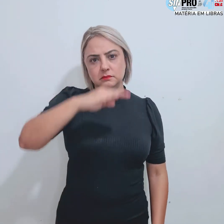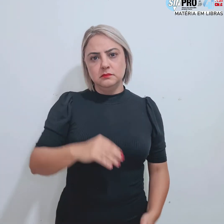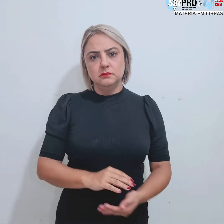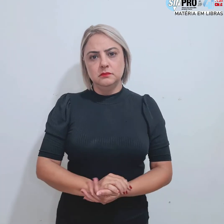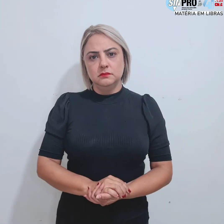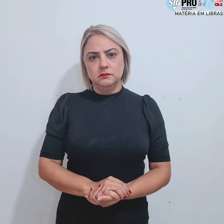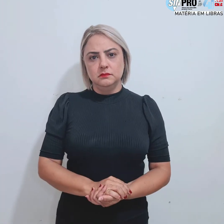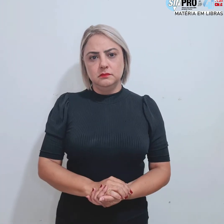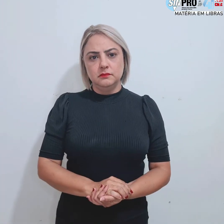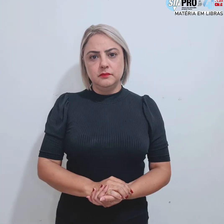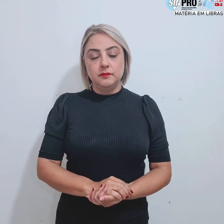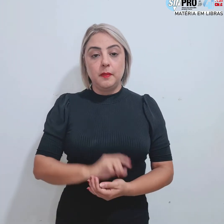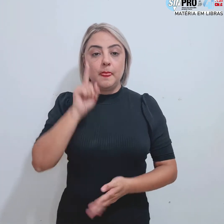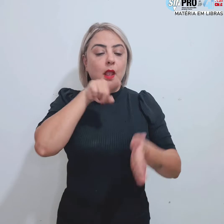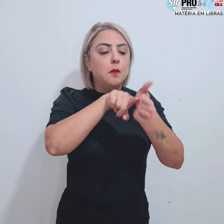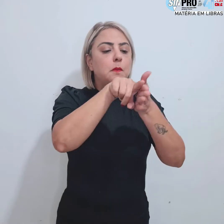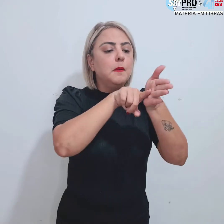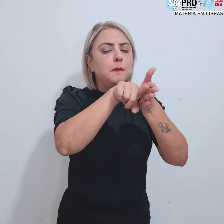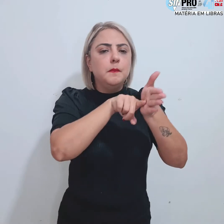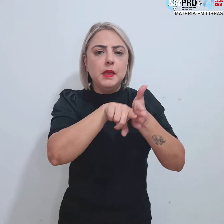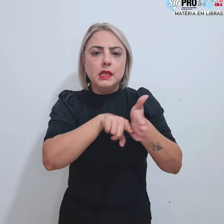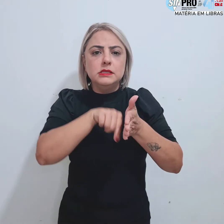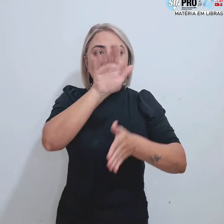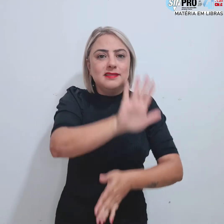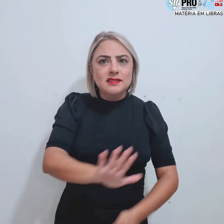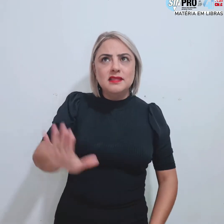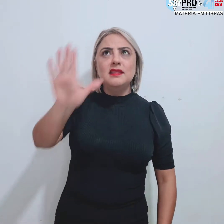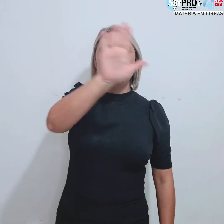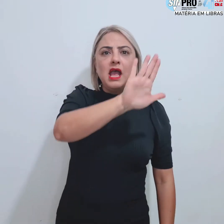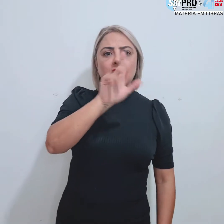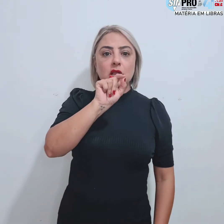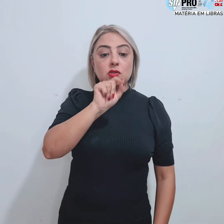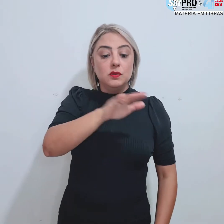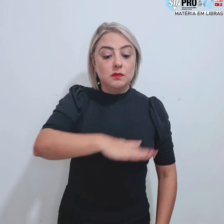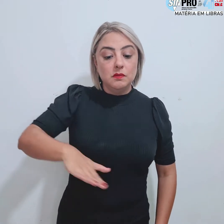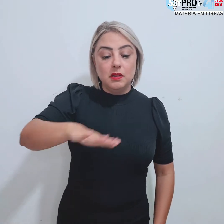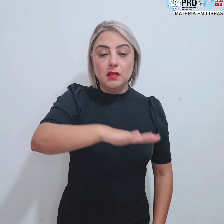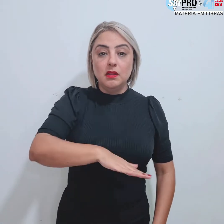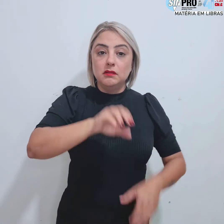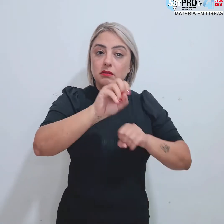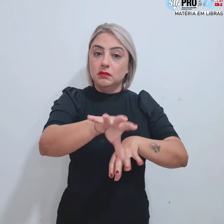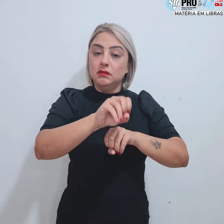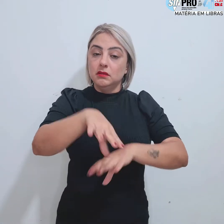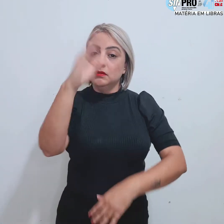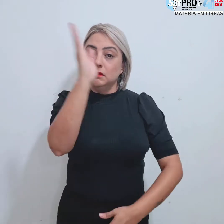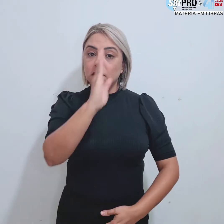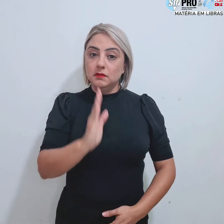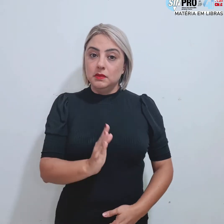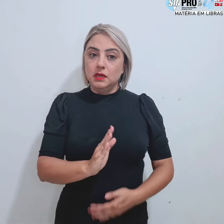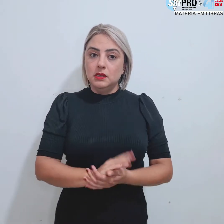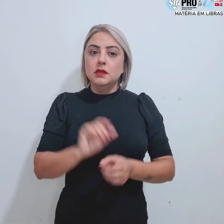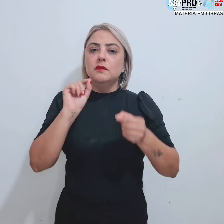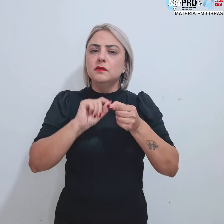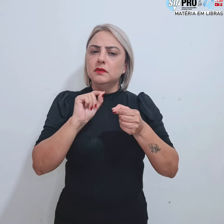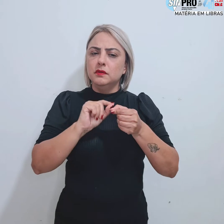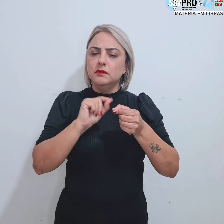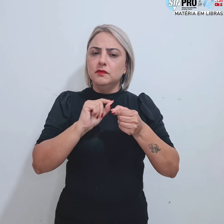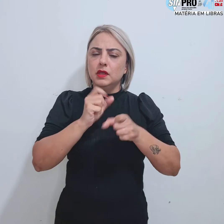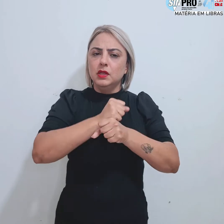Segundo a Pesquisa Nacional sobre o Ambiente Educacional no Brasil, realizada em